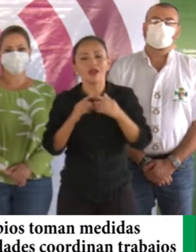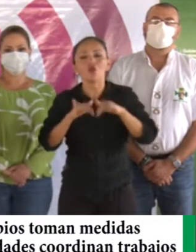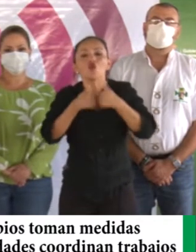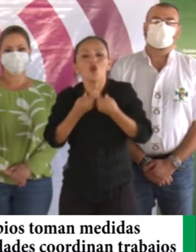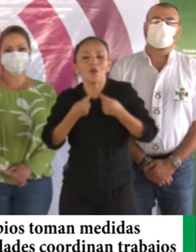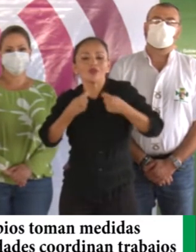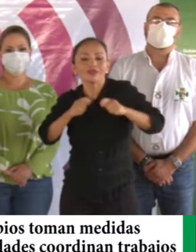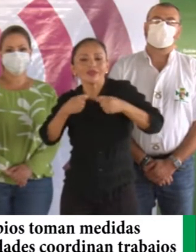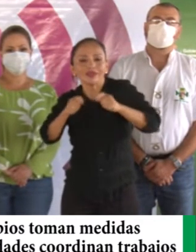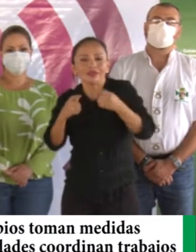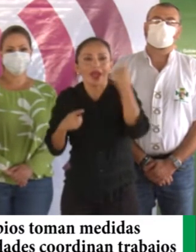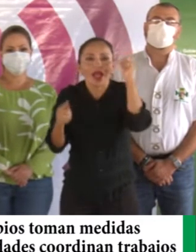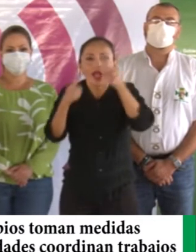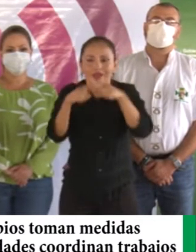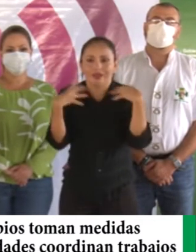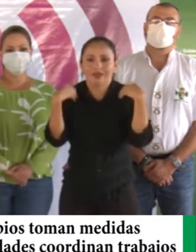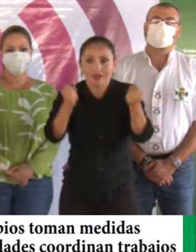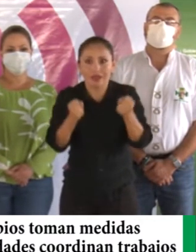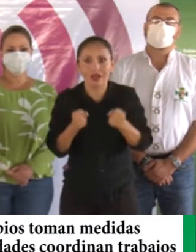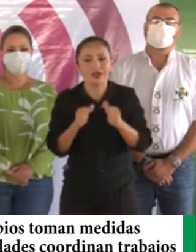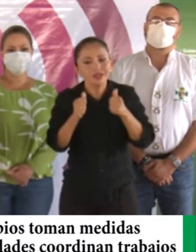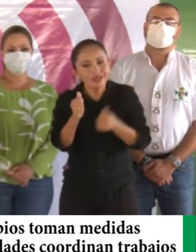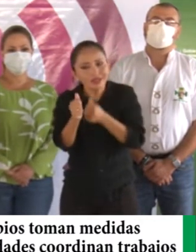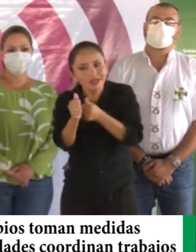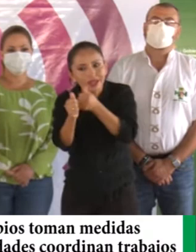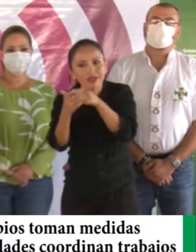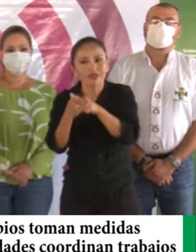tratamiento de COVID-19 y seguir sus